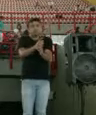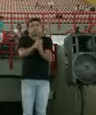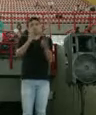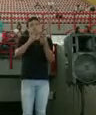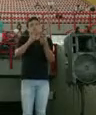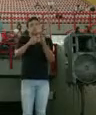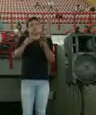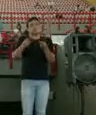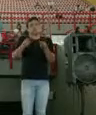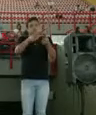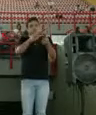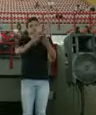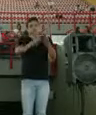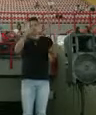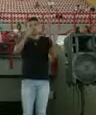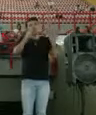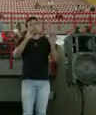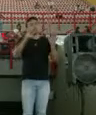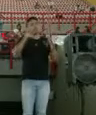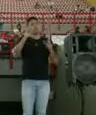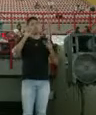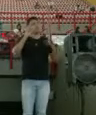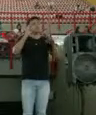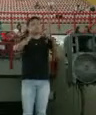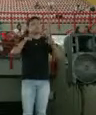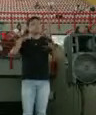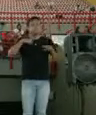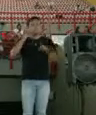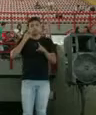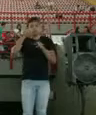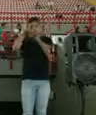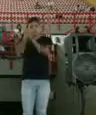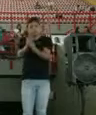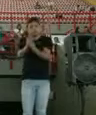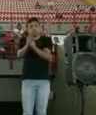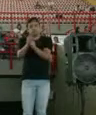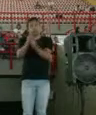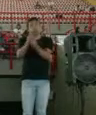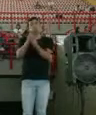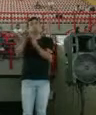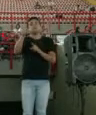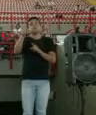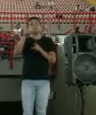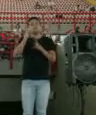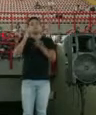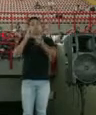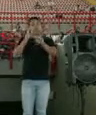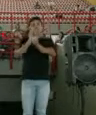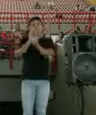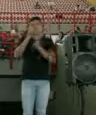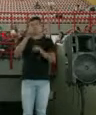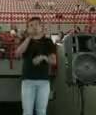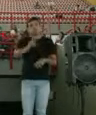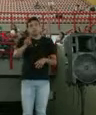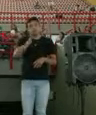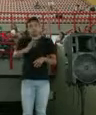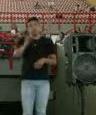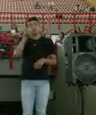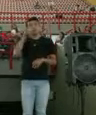ele foi absolvido, tá? Depois ele foi absolvido. Mas ele foi flagrado, teoricamente, no exame antidoping, porque usou uma